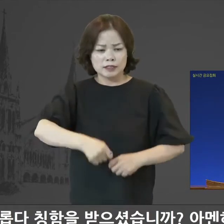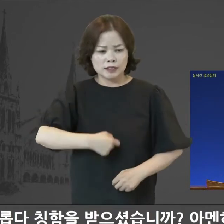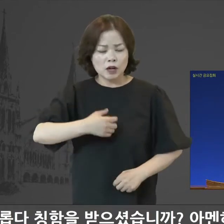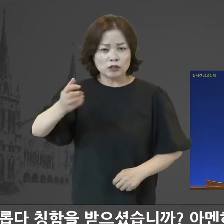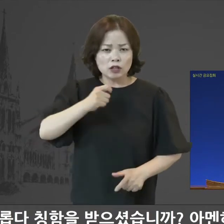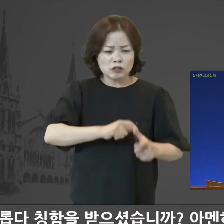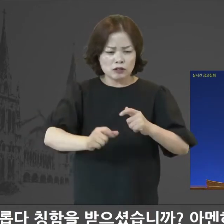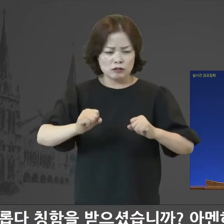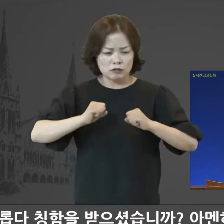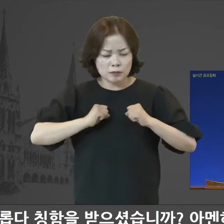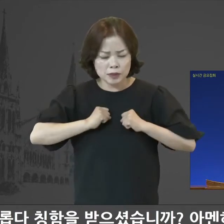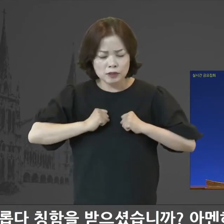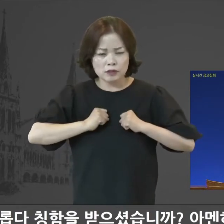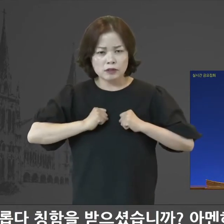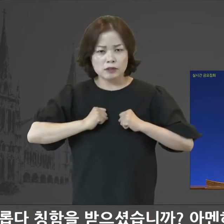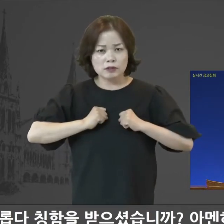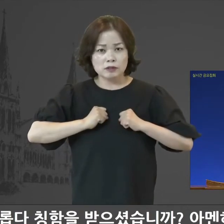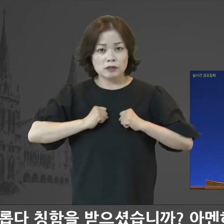더 열심히,